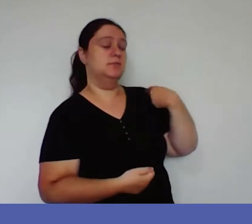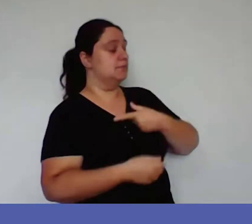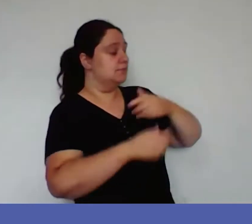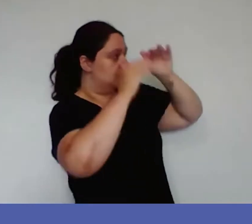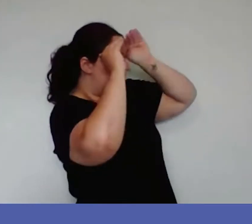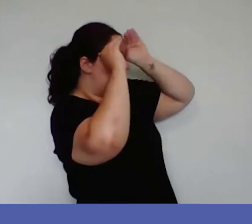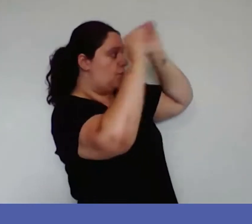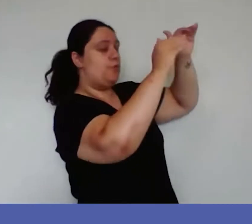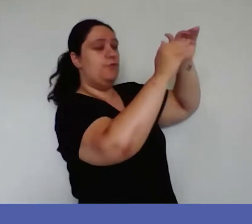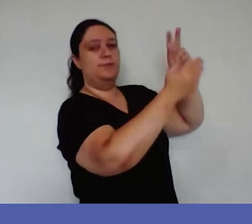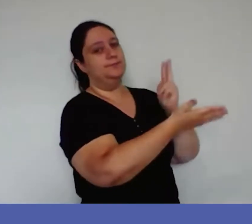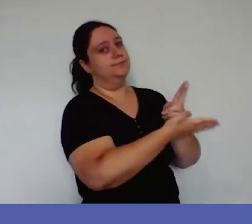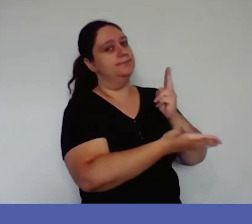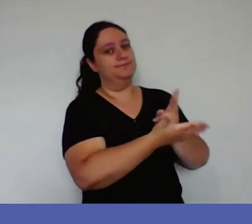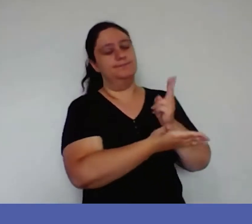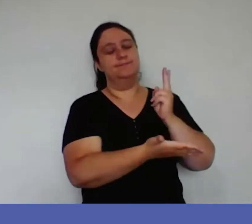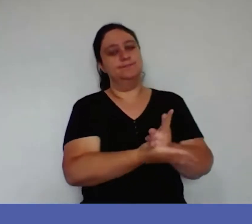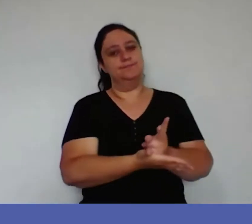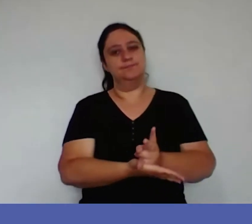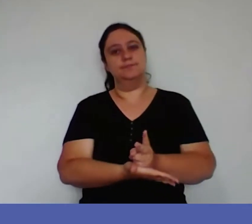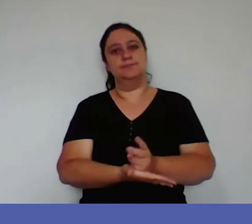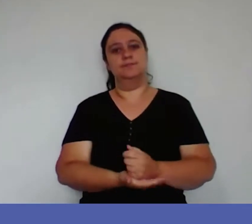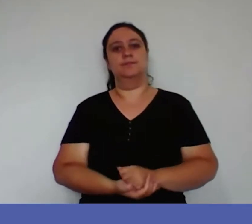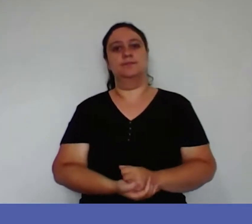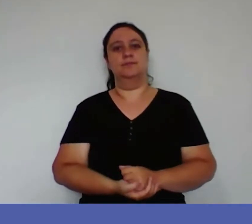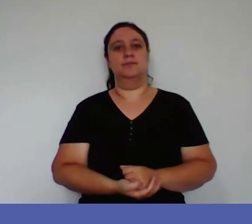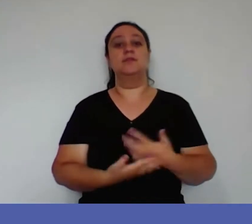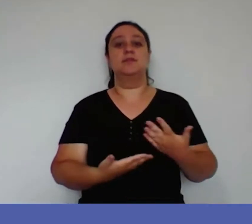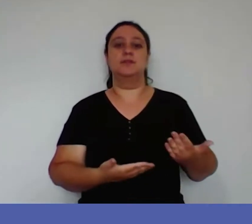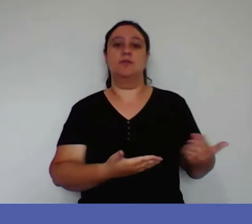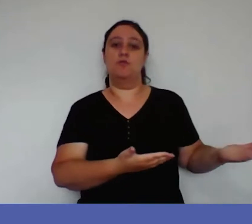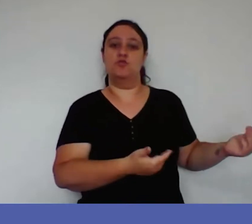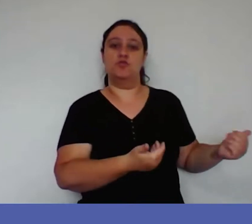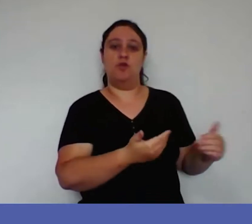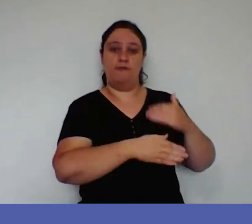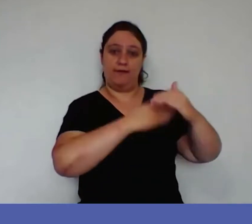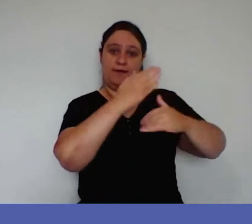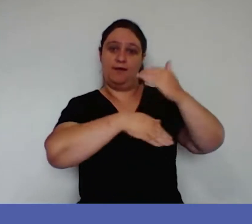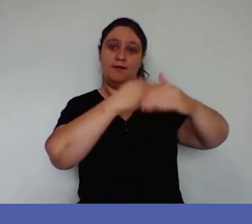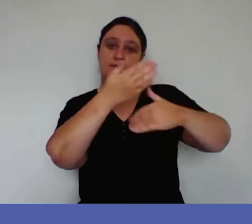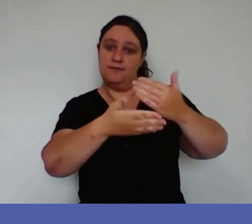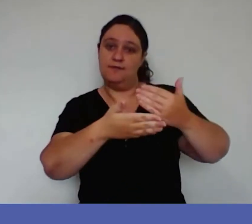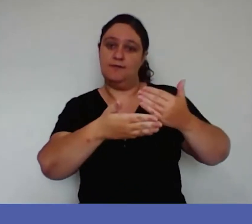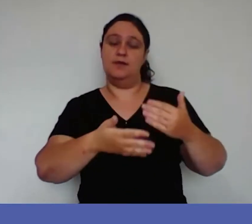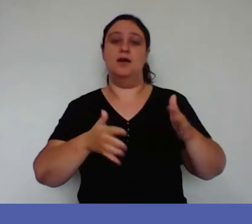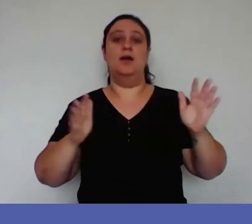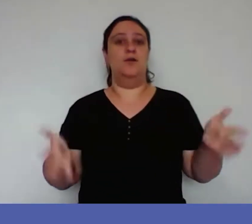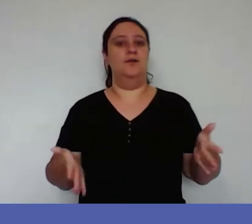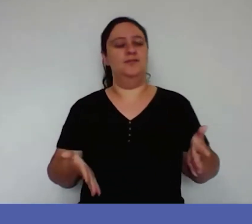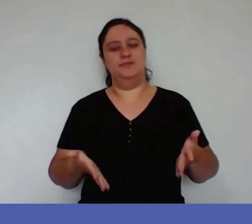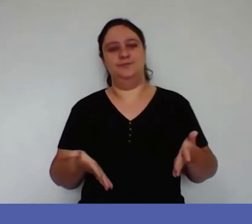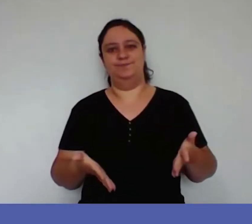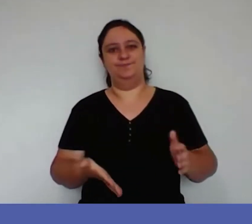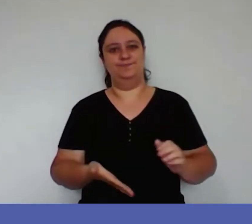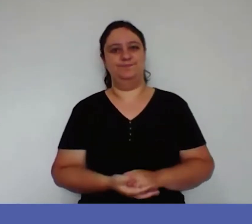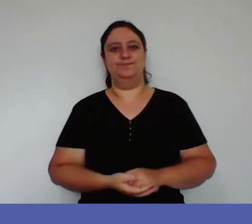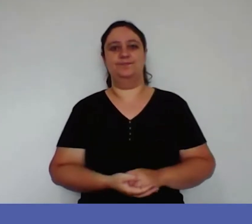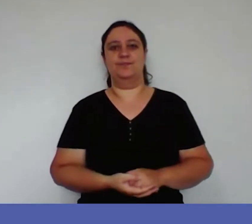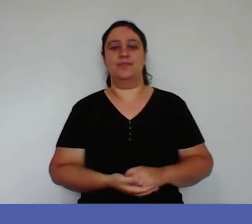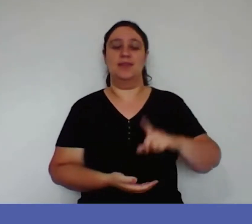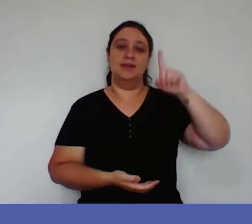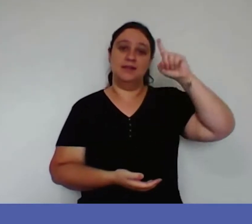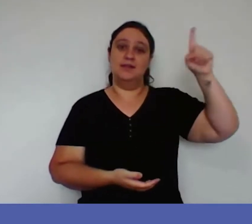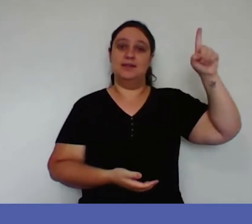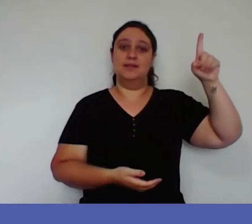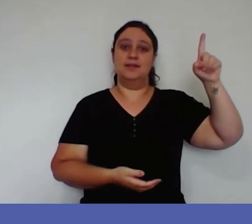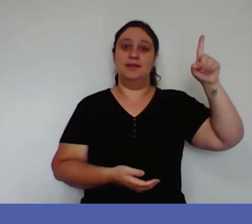dele. Então não só isso, o Avança Jovem hoje, irmãos, o Senhor simplesmente despertou um grupo